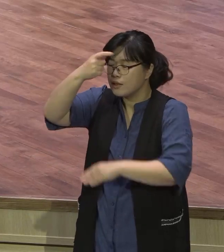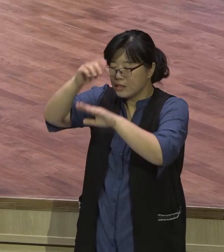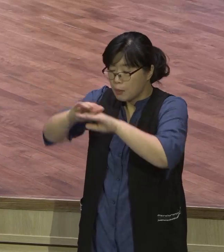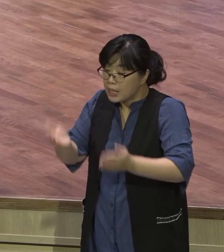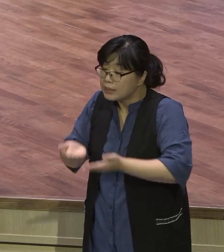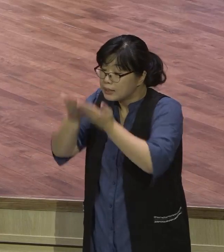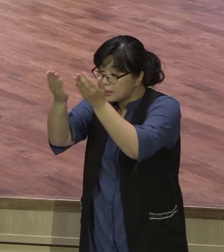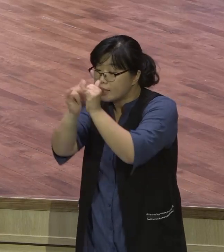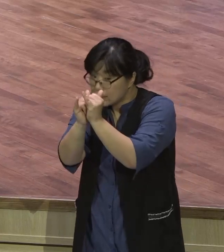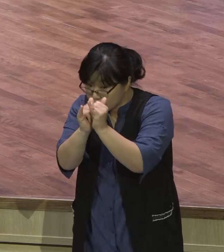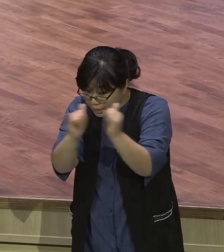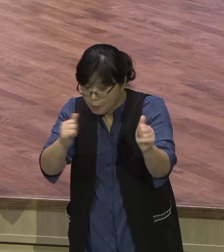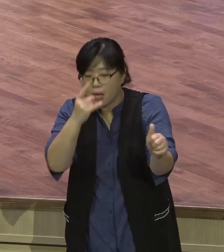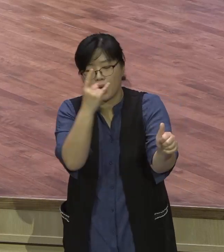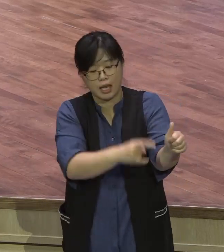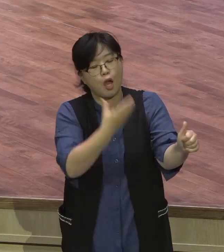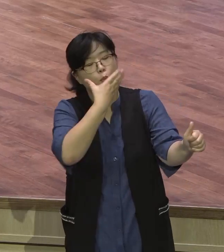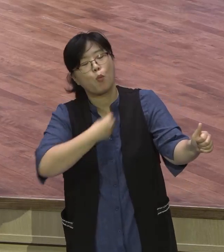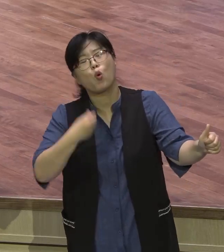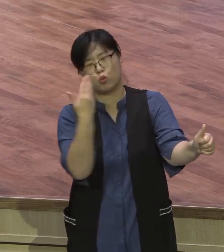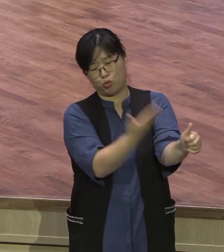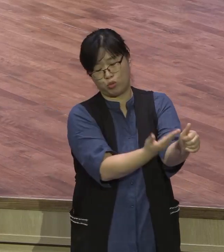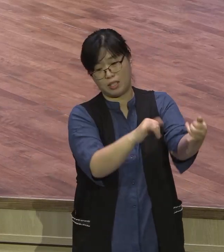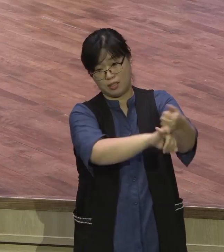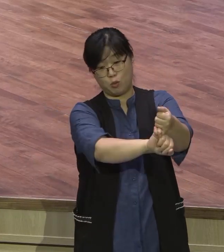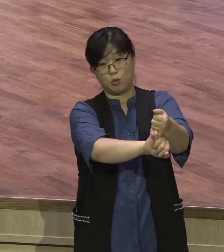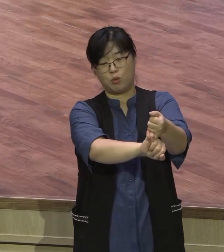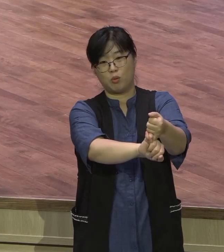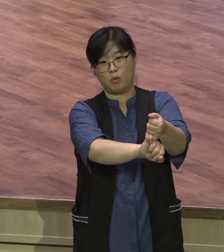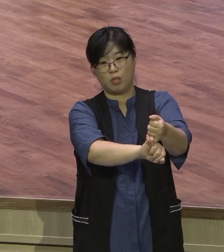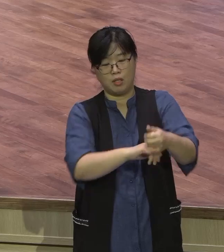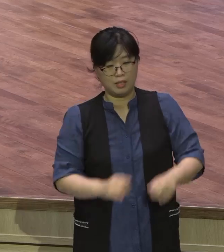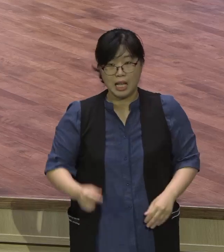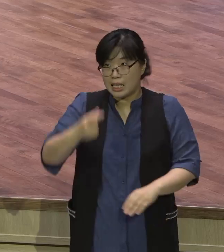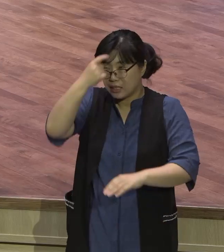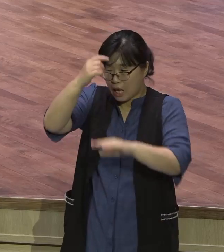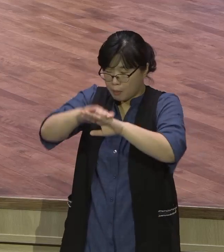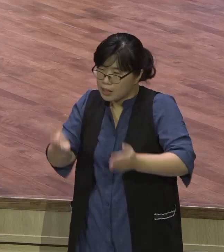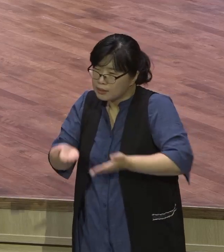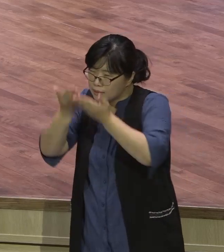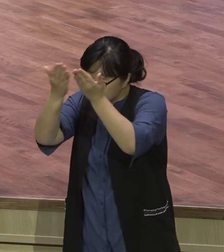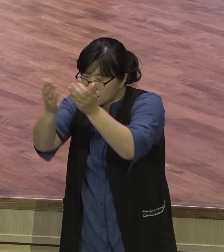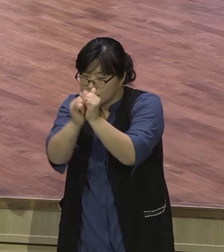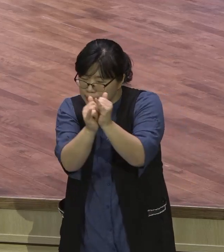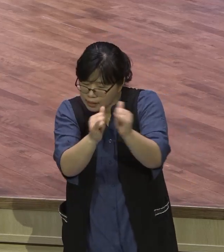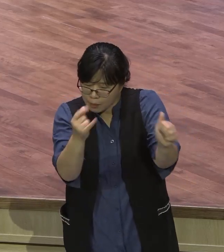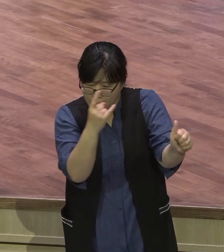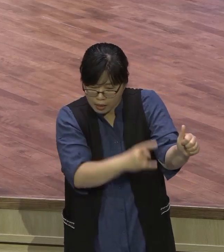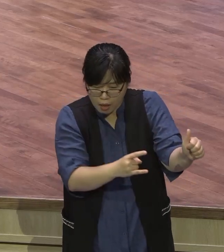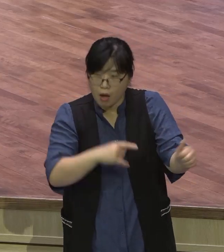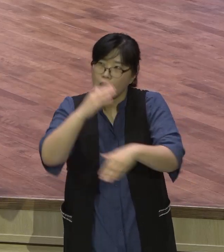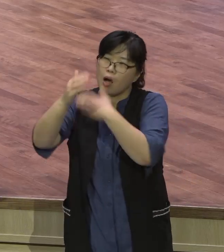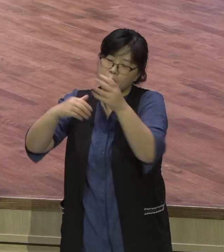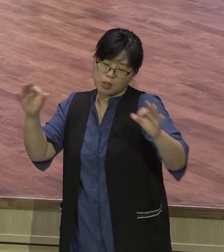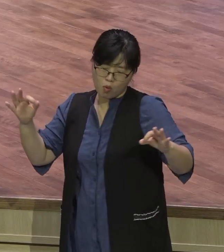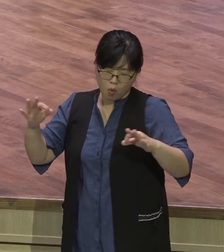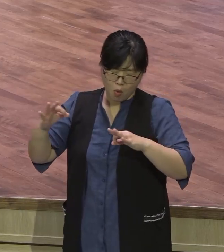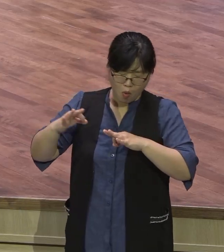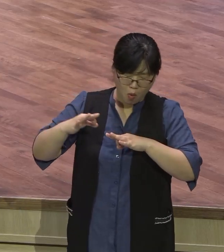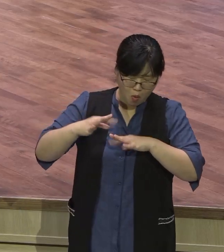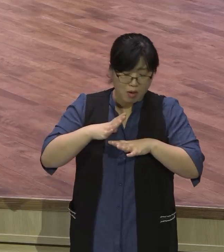사람 그 속에 하나님의 놀라운 복이 임한다 그래서 하나님 앞에 무릎을 꿇는